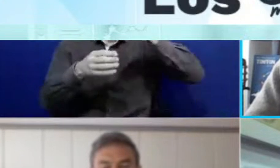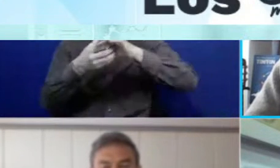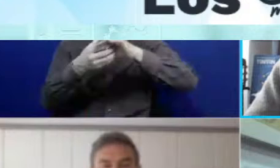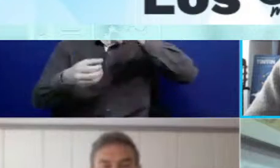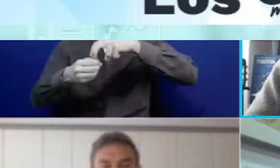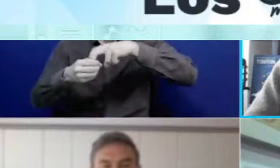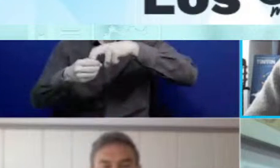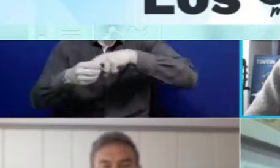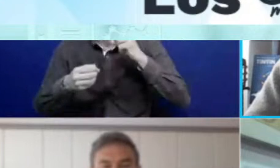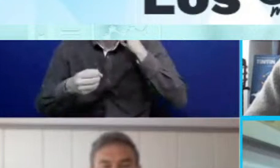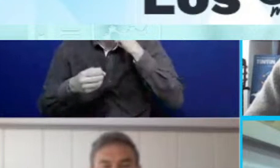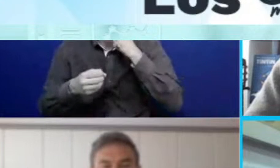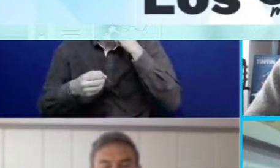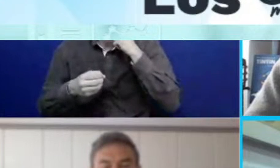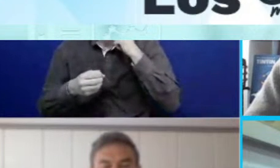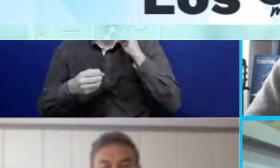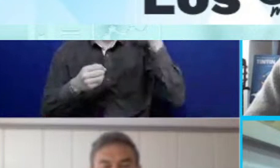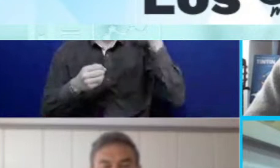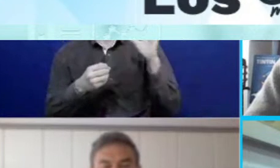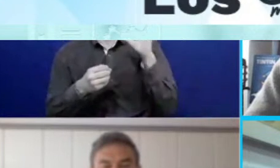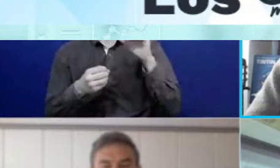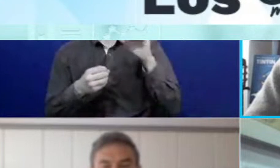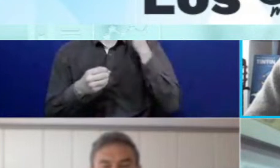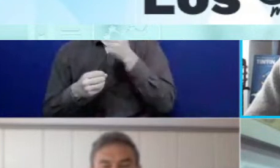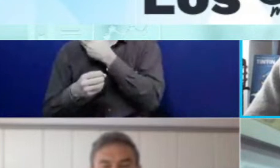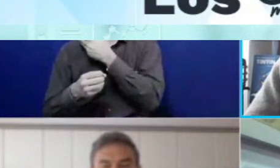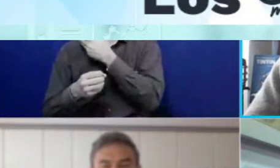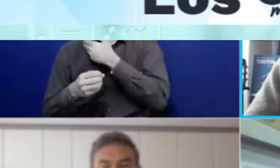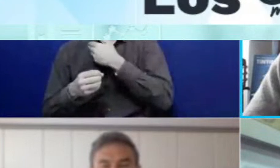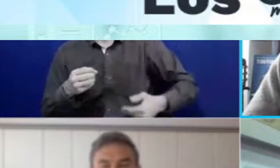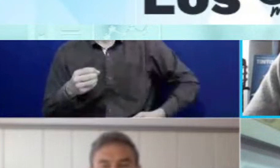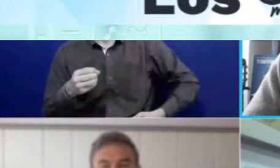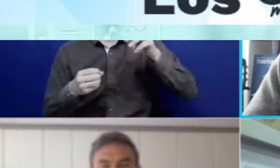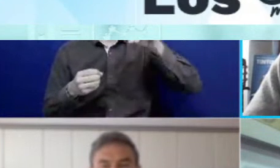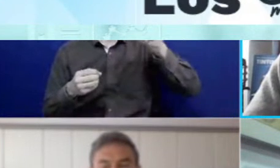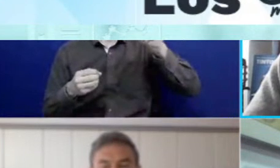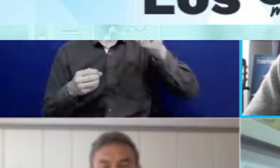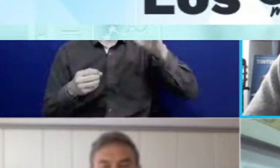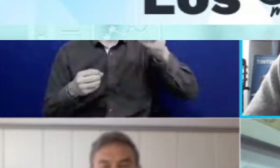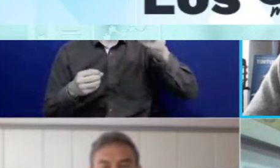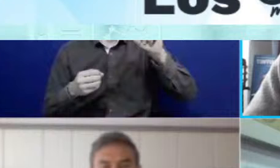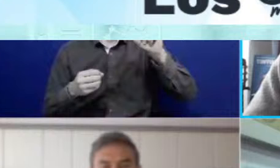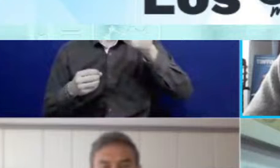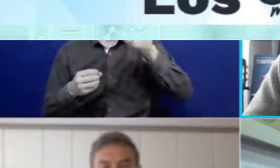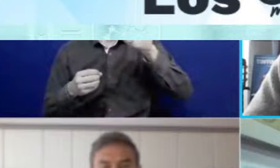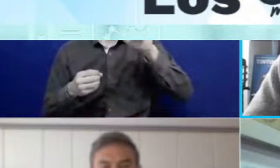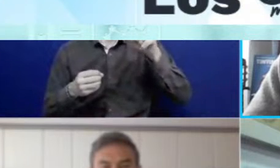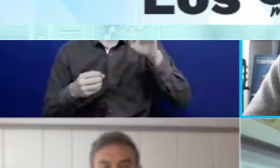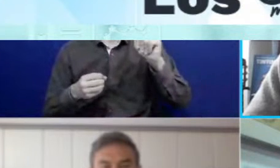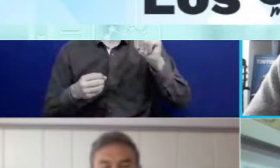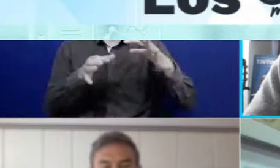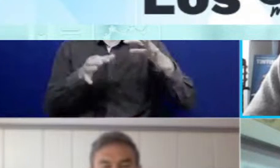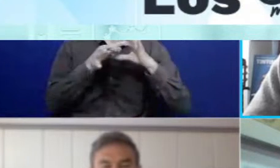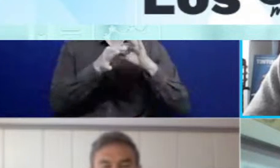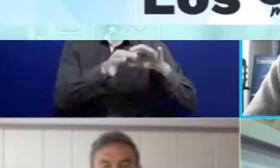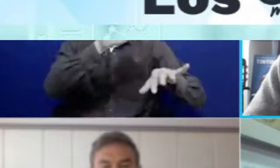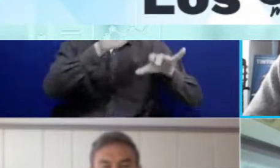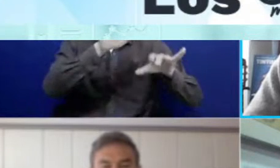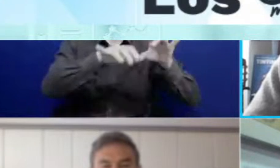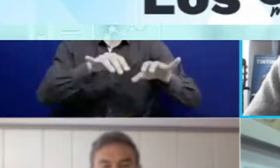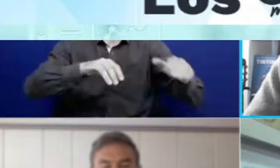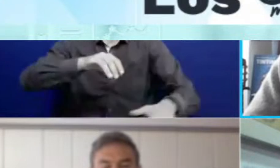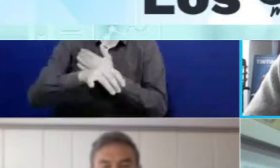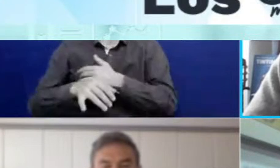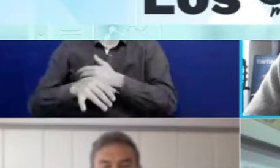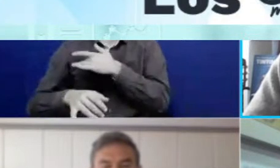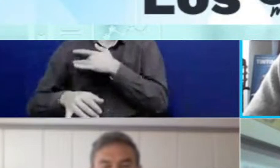su presidenta, la doctora María Fernanda Tuesta, y a todo su equipo, en articulación con el Ministerio de Salud, la Procuraduría y la Superintendencia